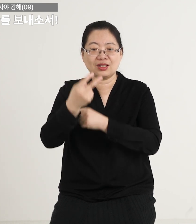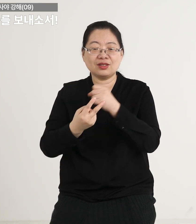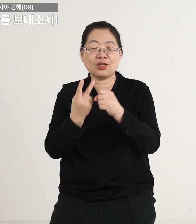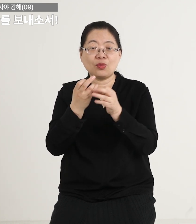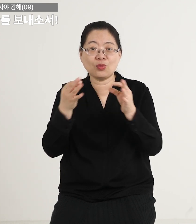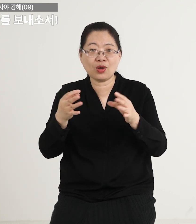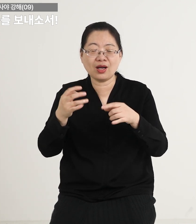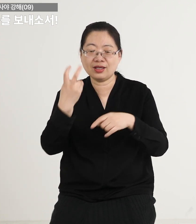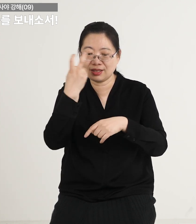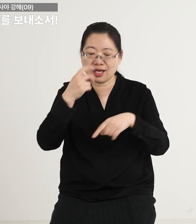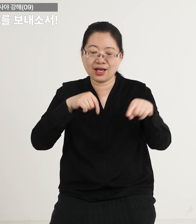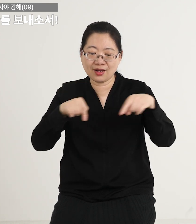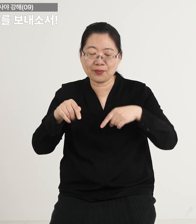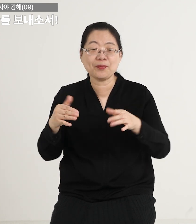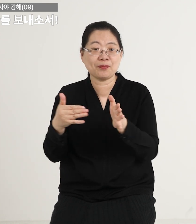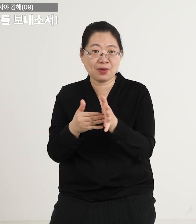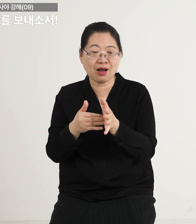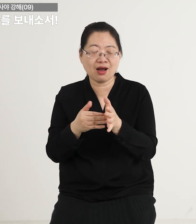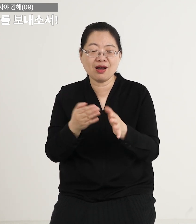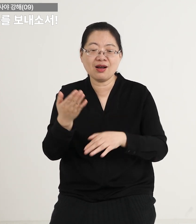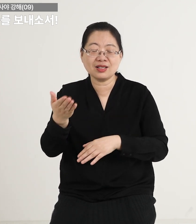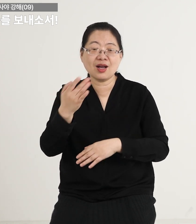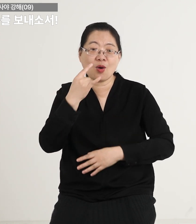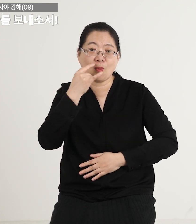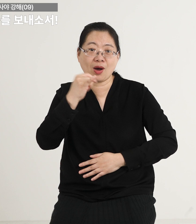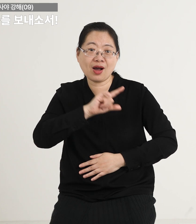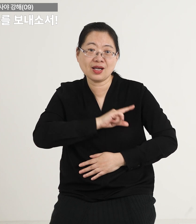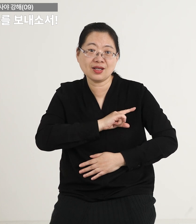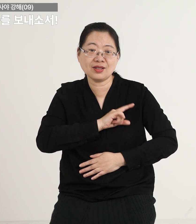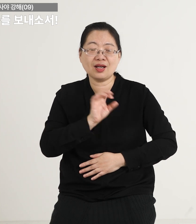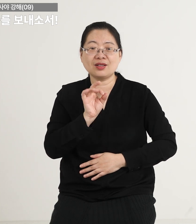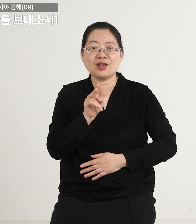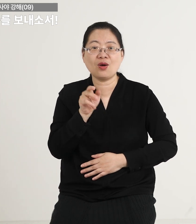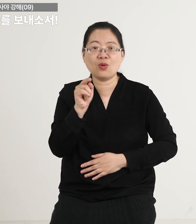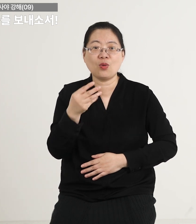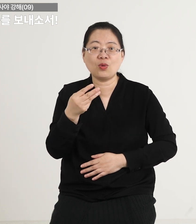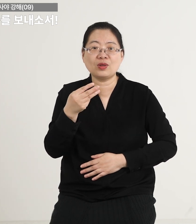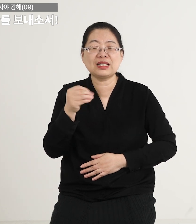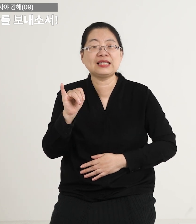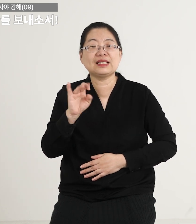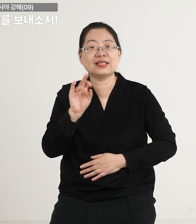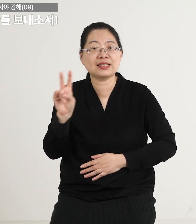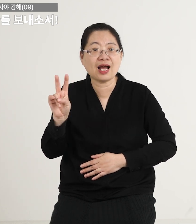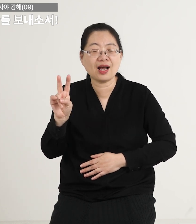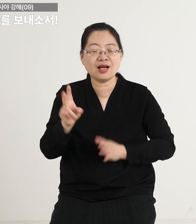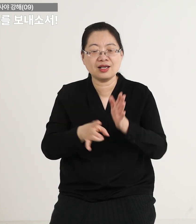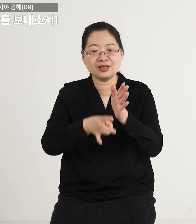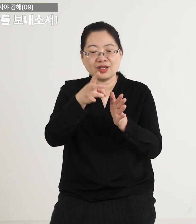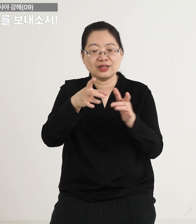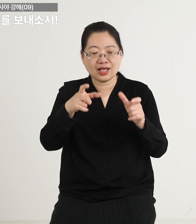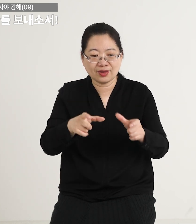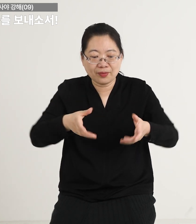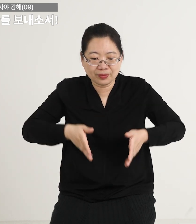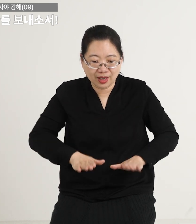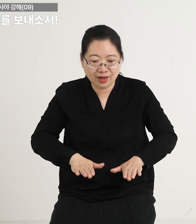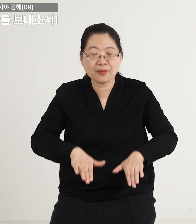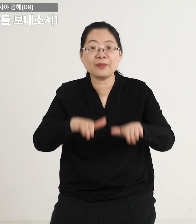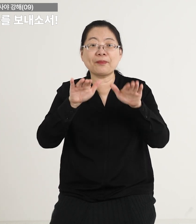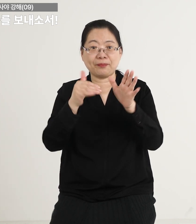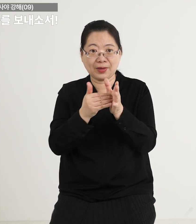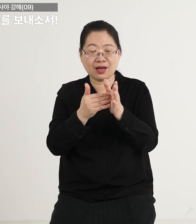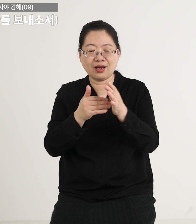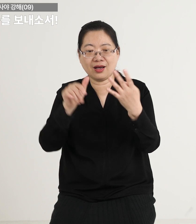52년간 다스리니라. 그의 어머니의 이름은 여골리하여 예루살렘 사람이더라.